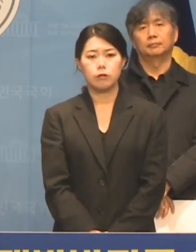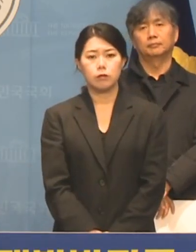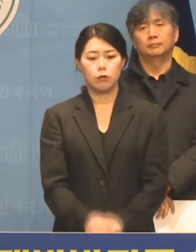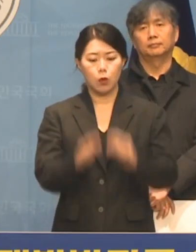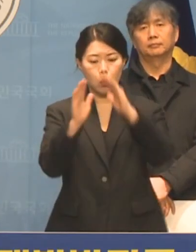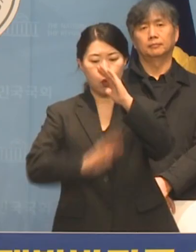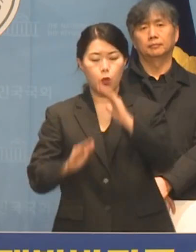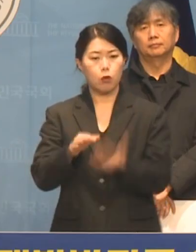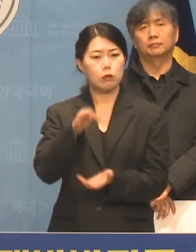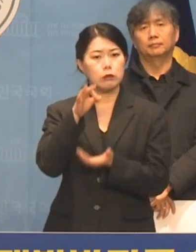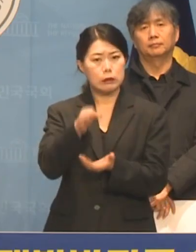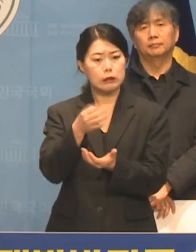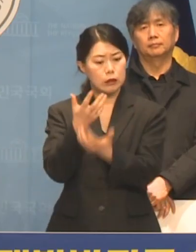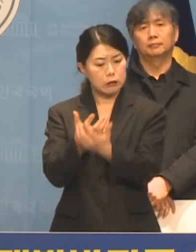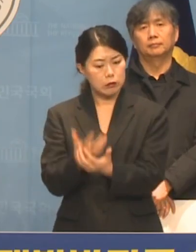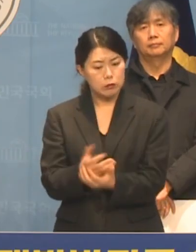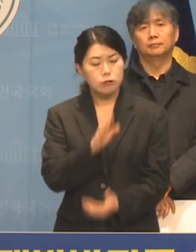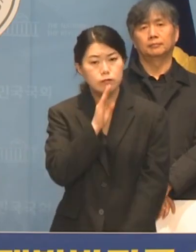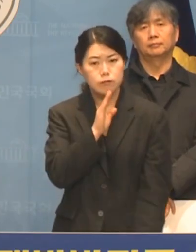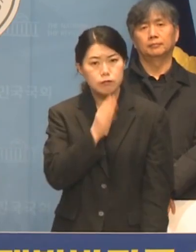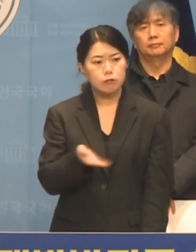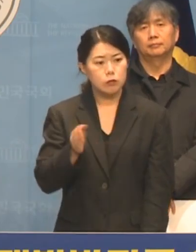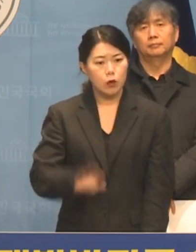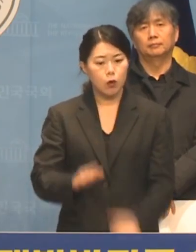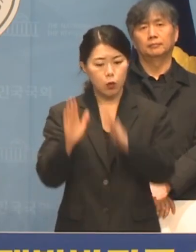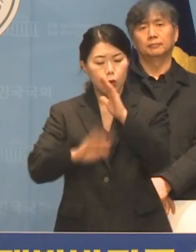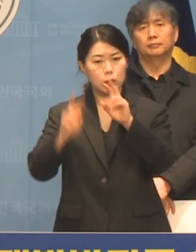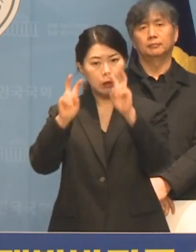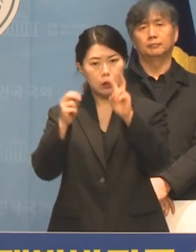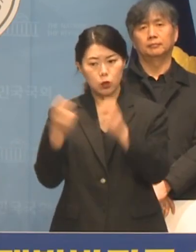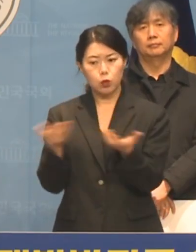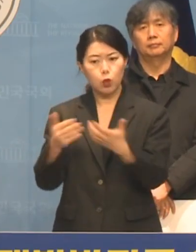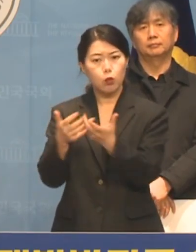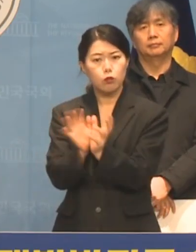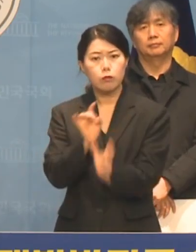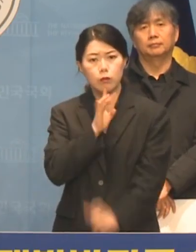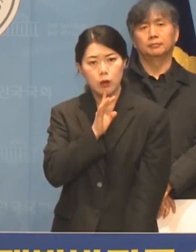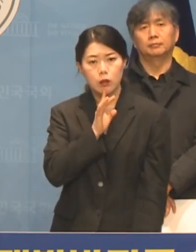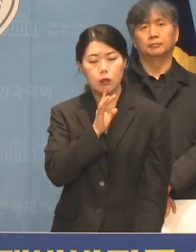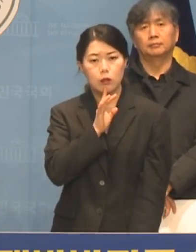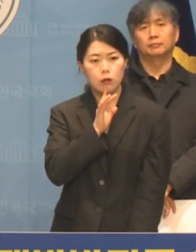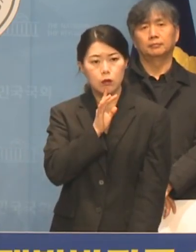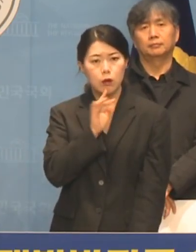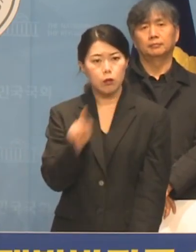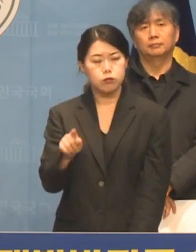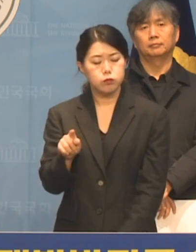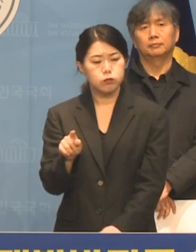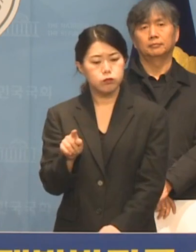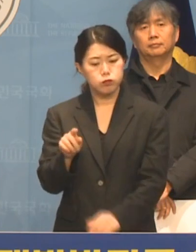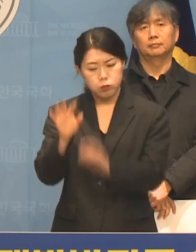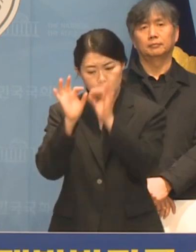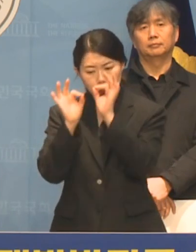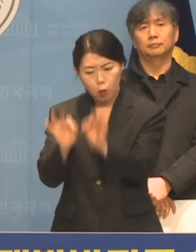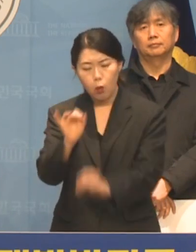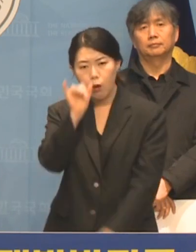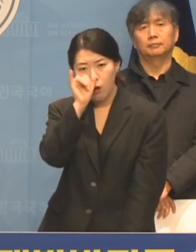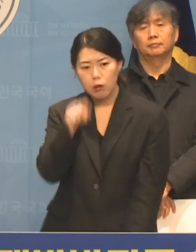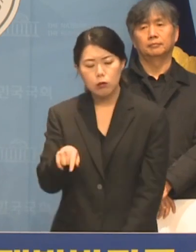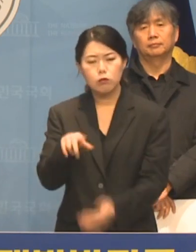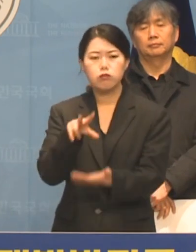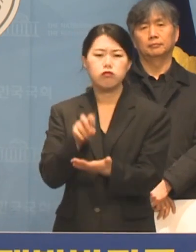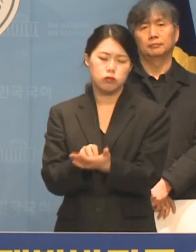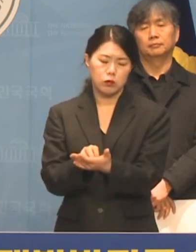공공의 자산인 이런 자료들을 공단 또는 노동부만이 이렇게 활용하는 이런 방식은 매우